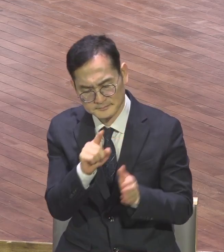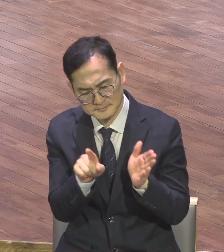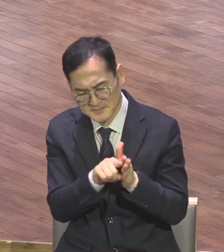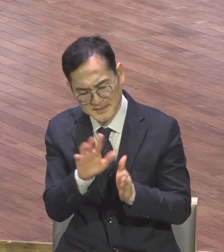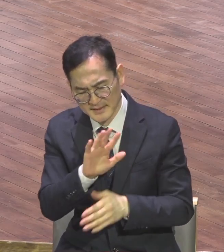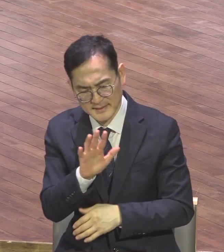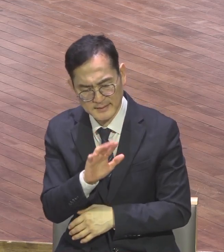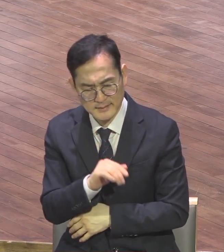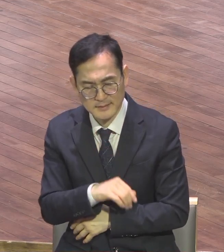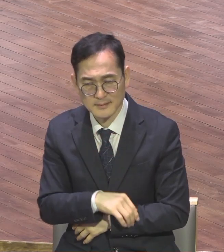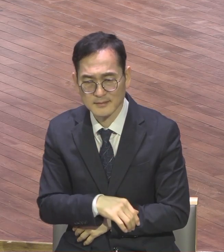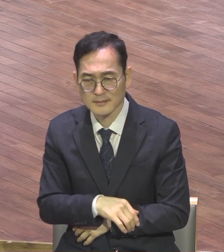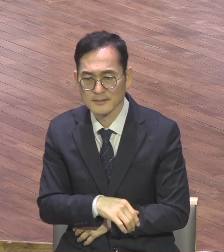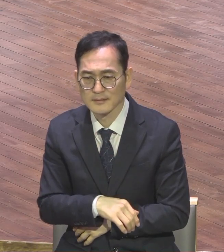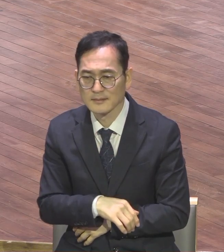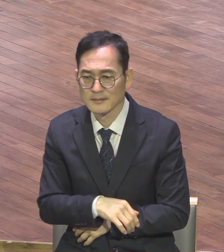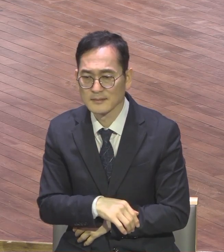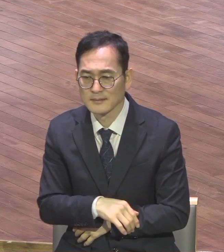안 갔어요.